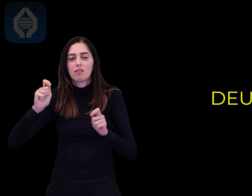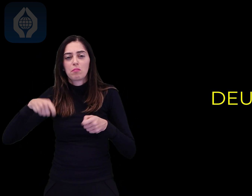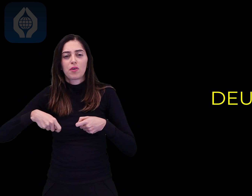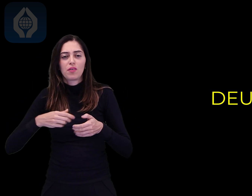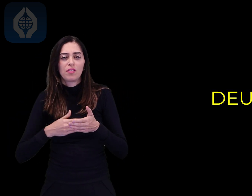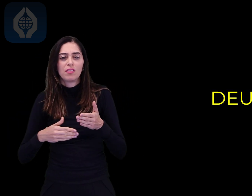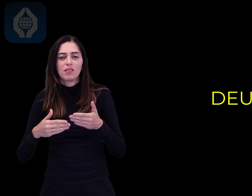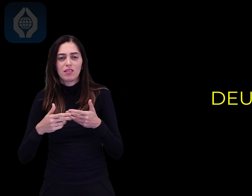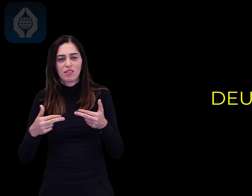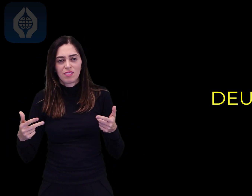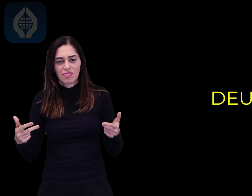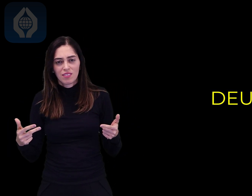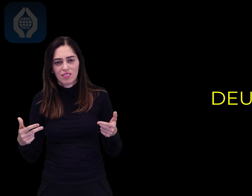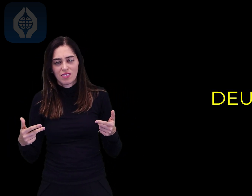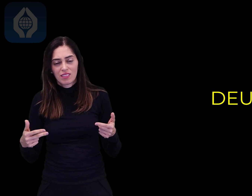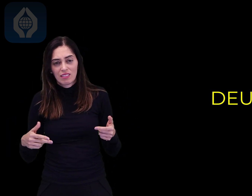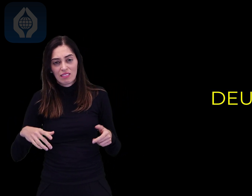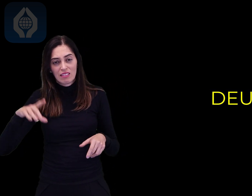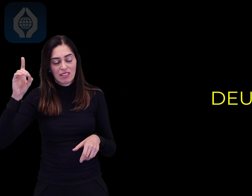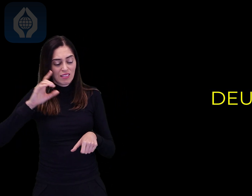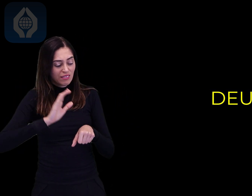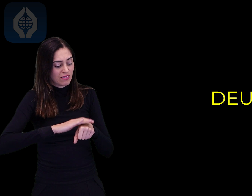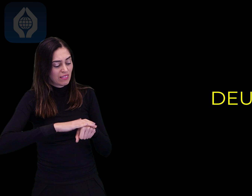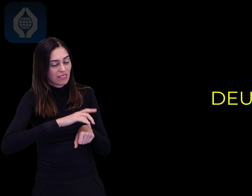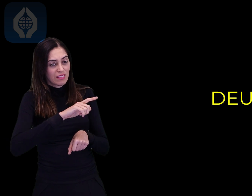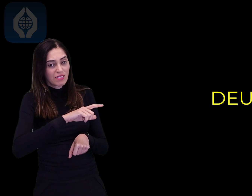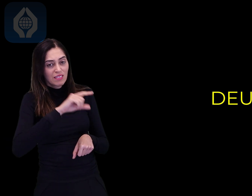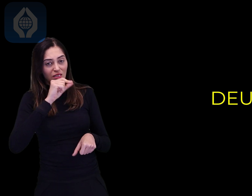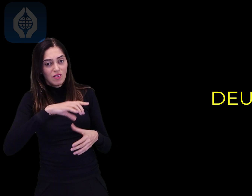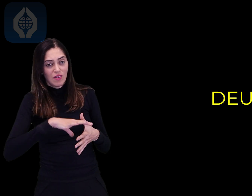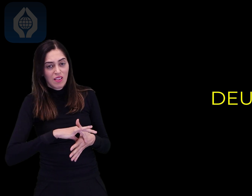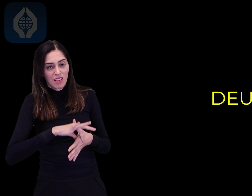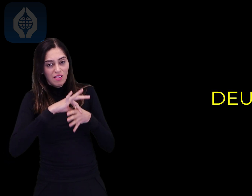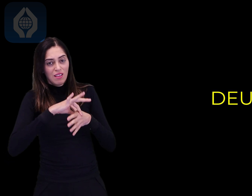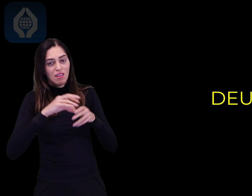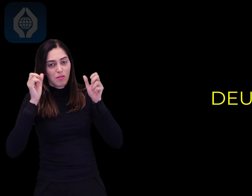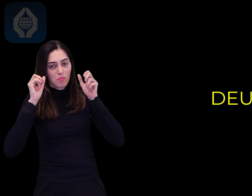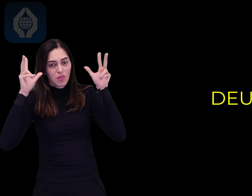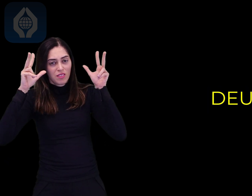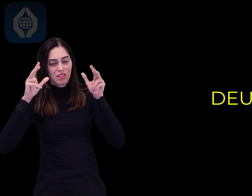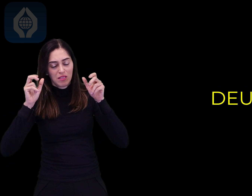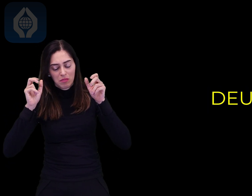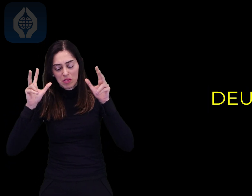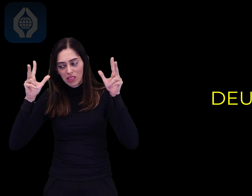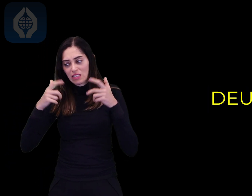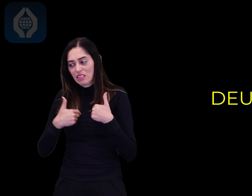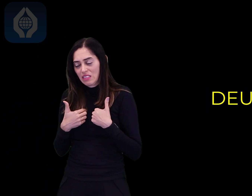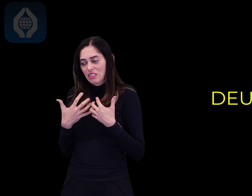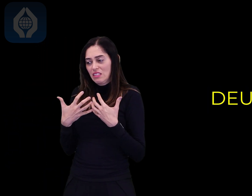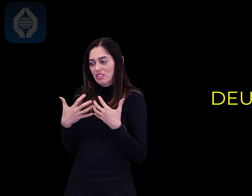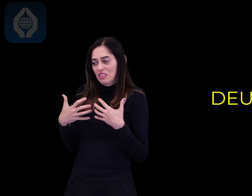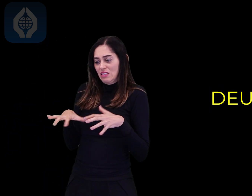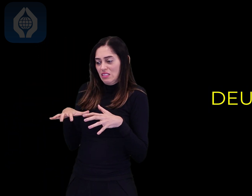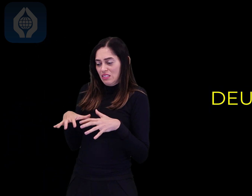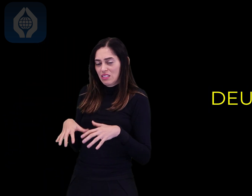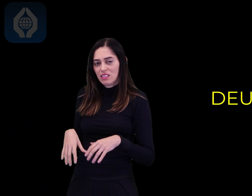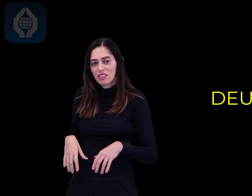para Deus. Até a escolha de Moisés como líder foi totalmente contrária à vontade de Moisés. Mas Deus capacitou